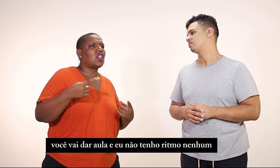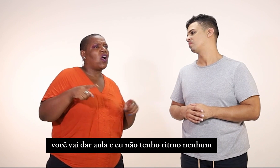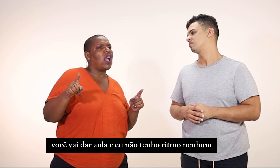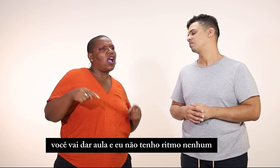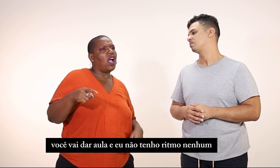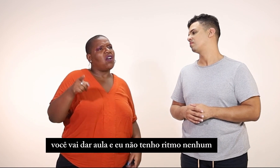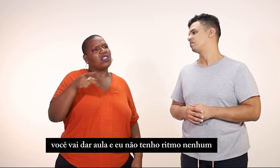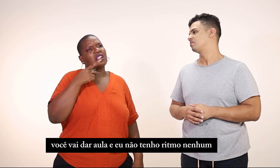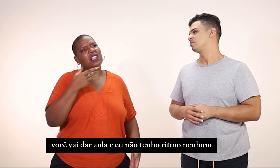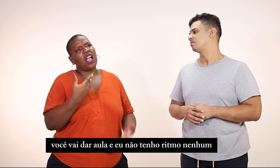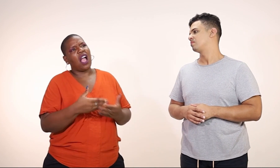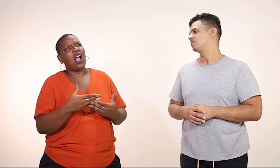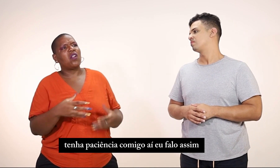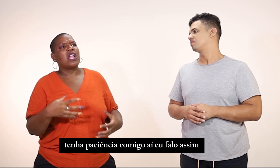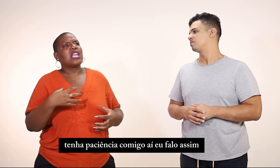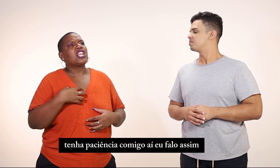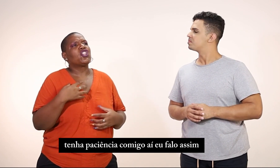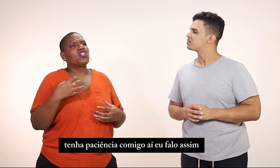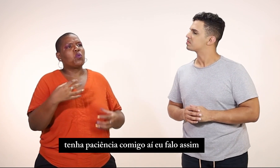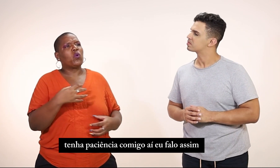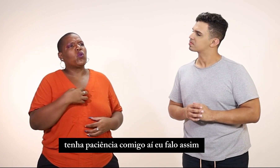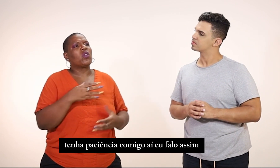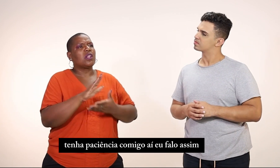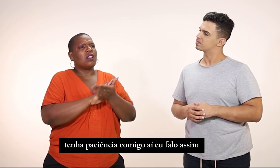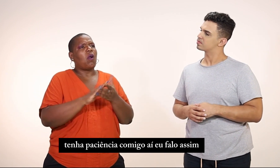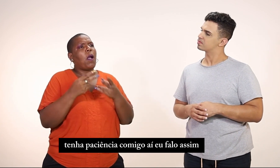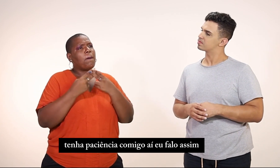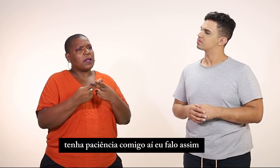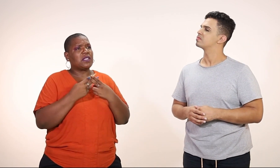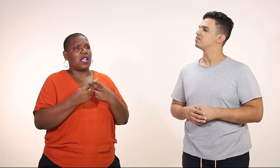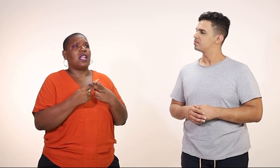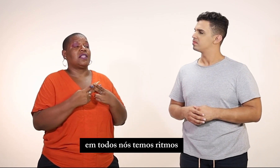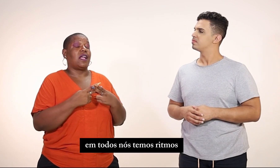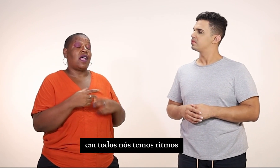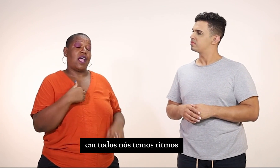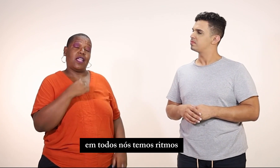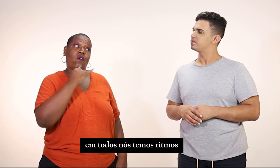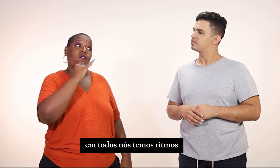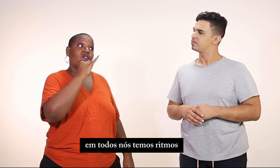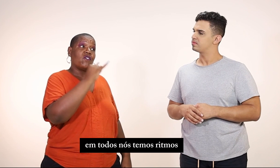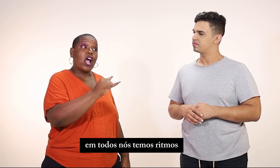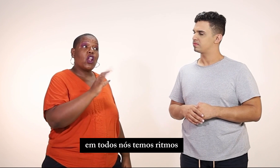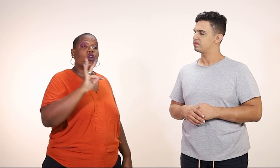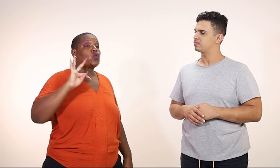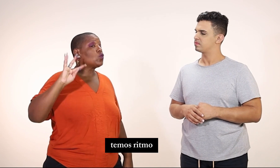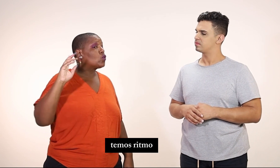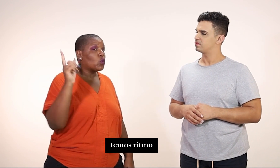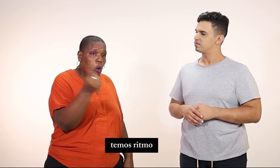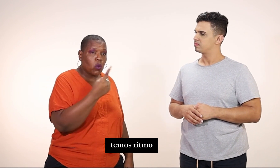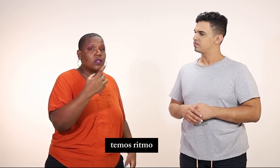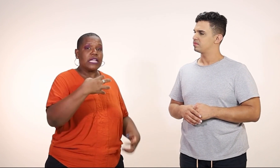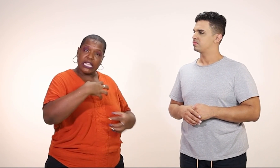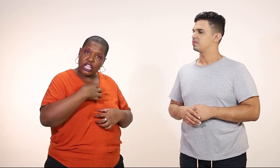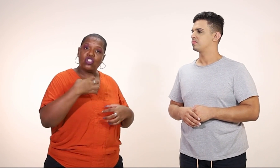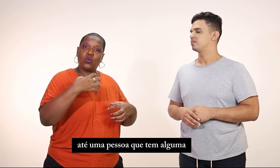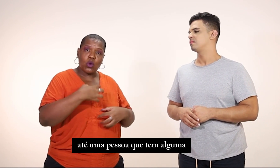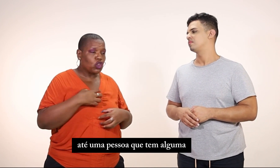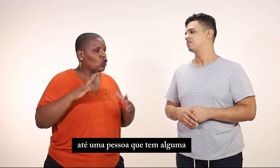eu não tenho ritmo nenhum, tenha paciência comigo. Aí eu falo assim, todos nós temos ritmo. Até uma pessoa que